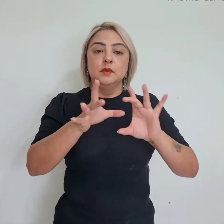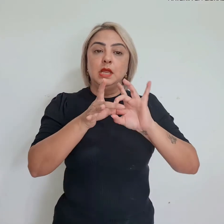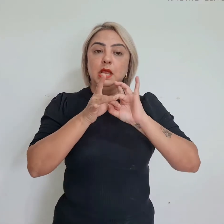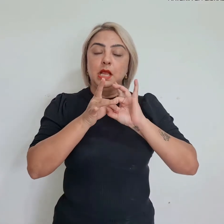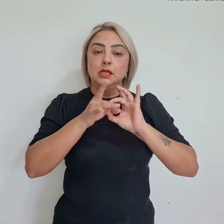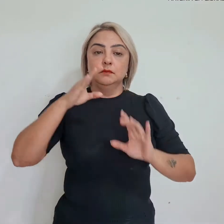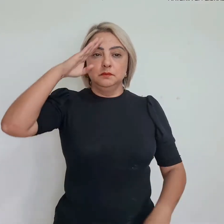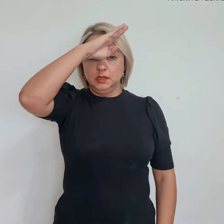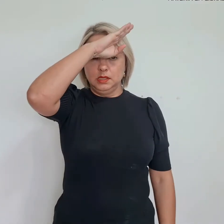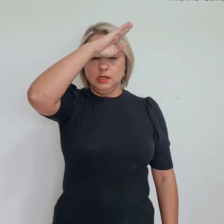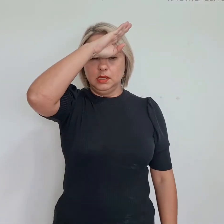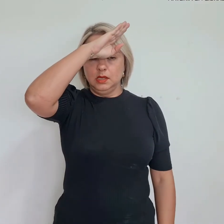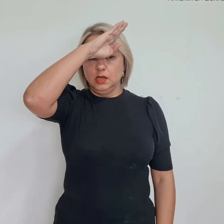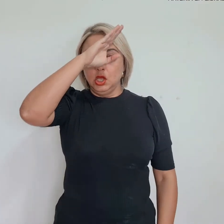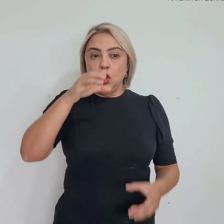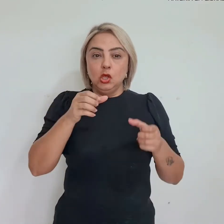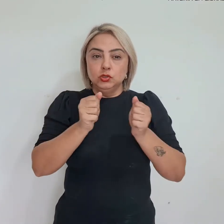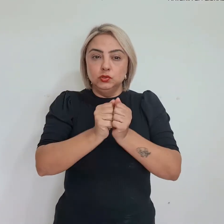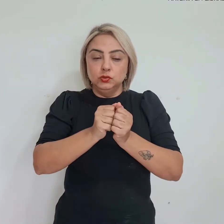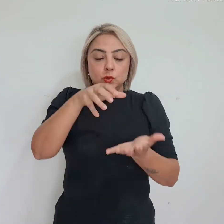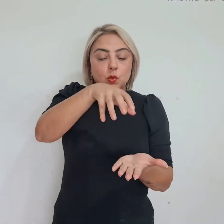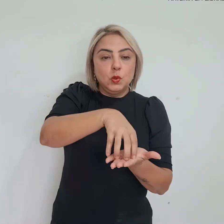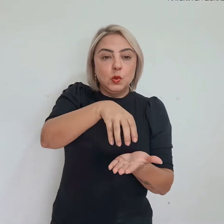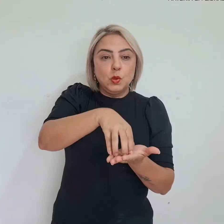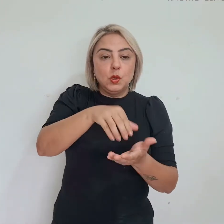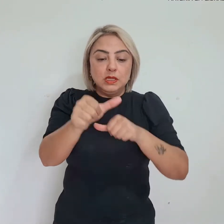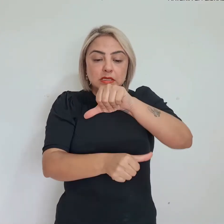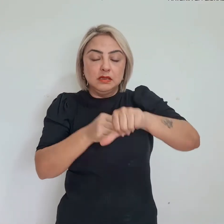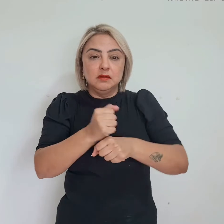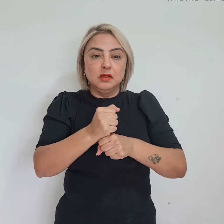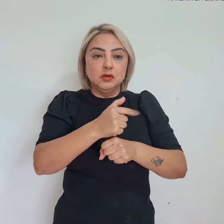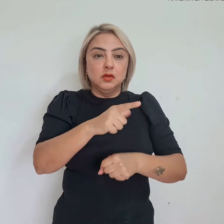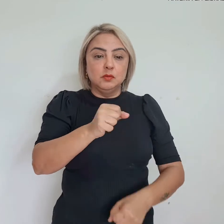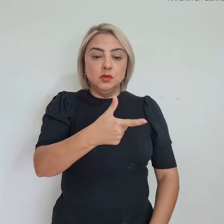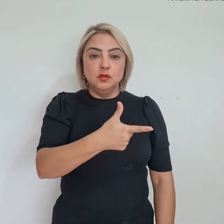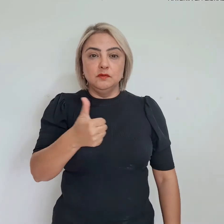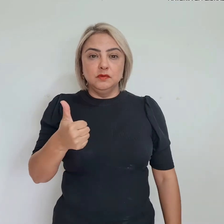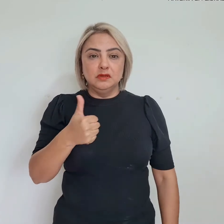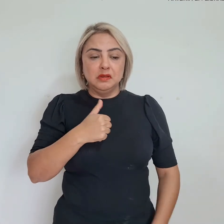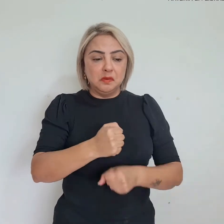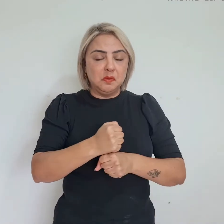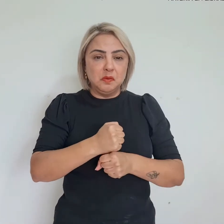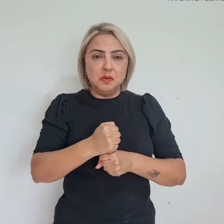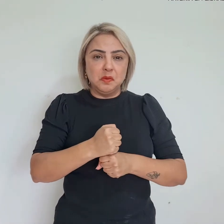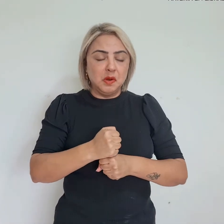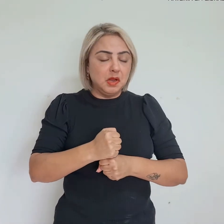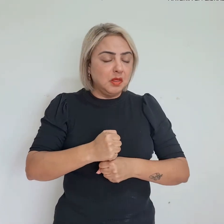Aliança de Bolsonaro com Centrão transforma 2021 em ano de muita